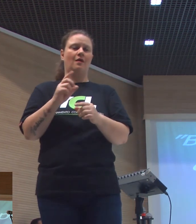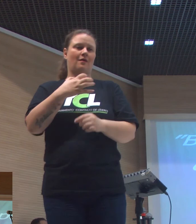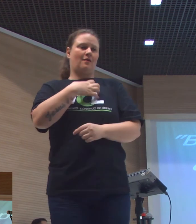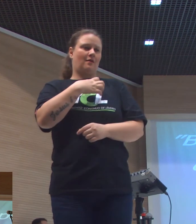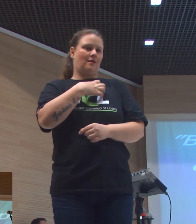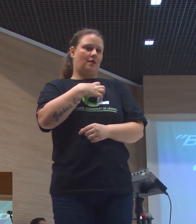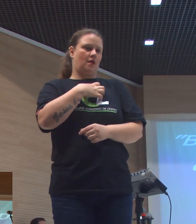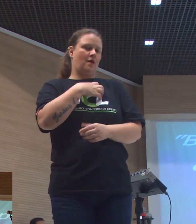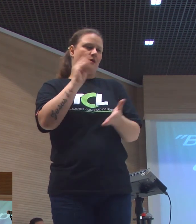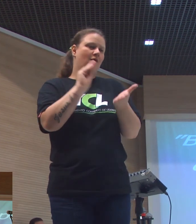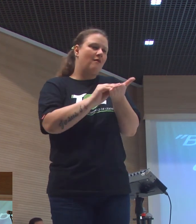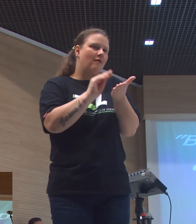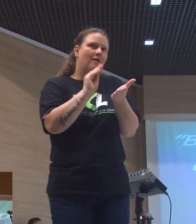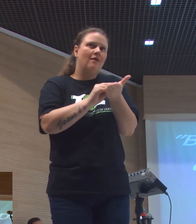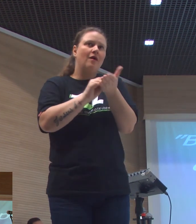de injustiça.